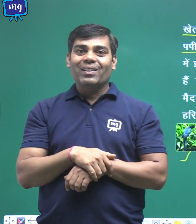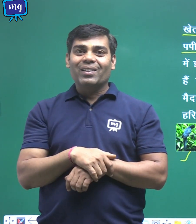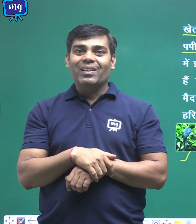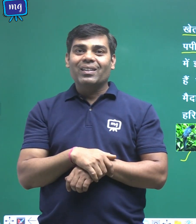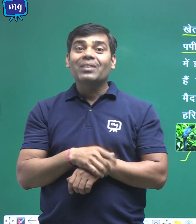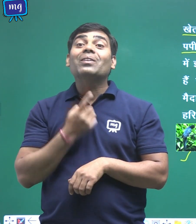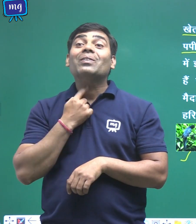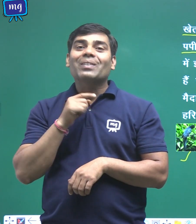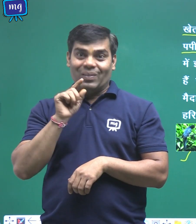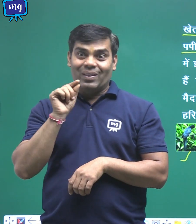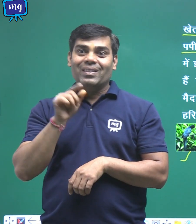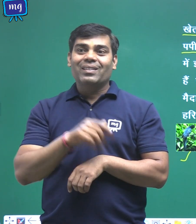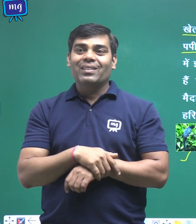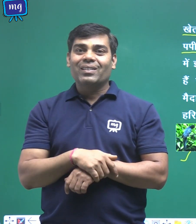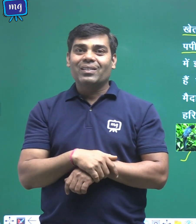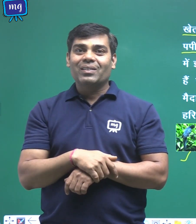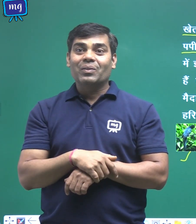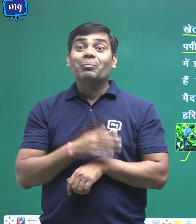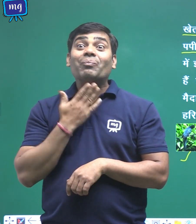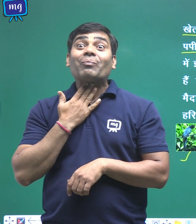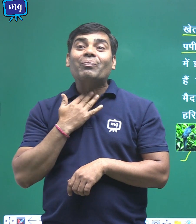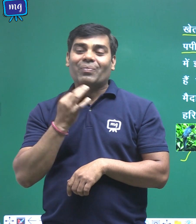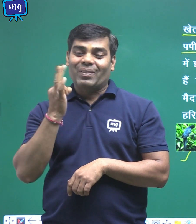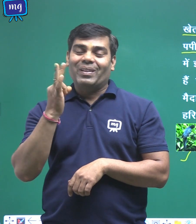उसके जो कंठ हैं वो मीठे